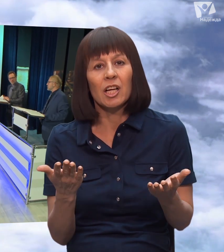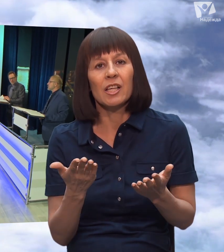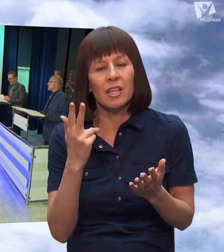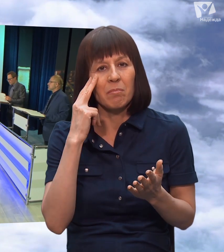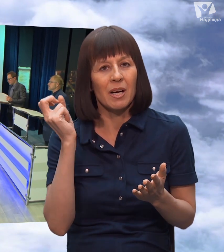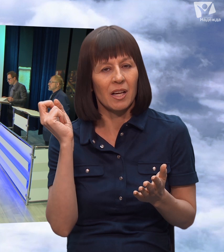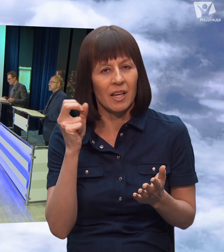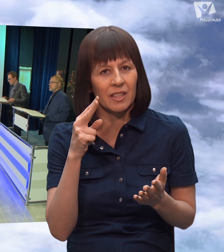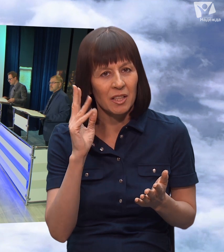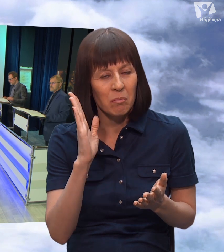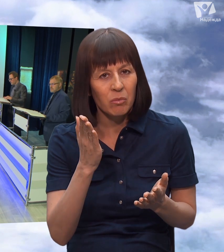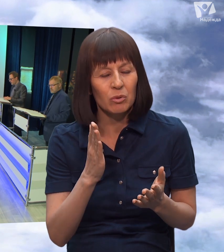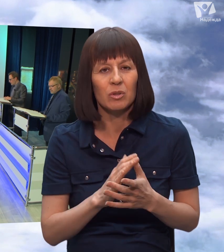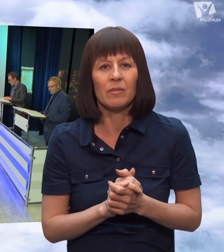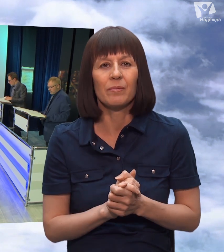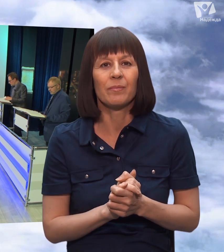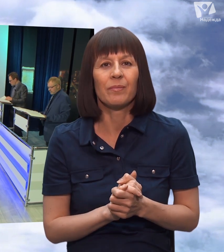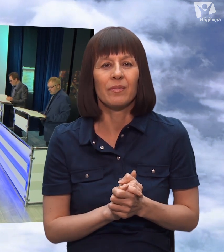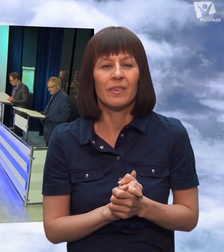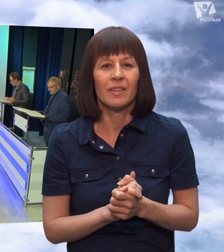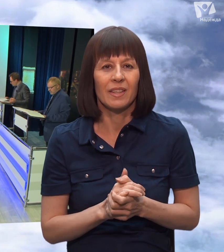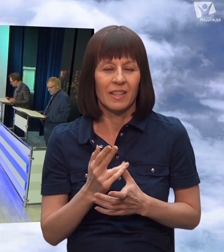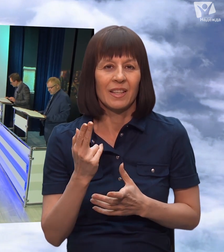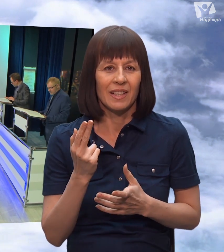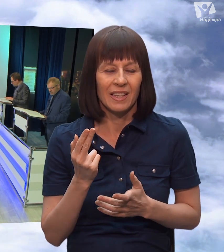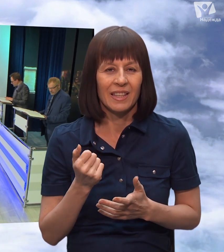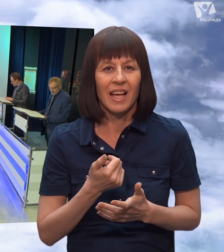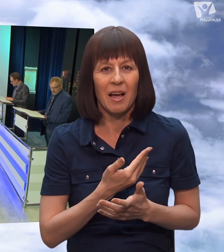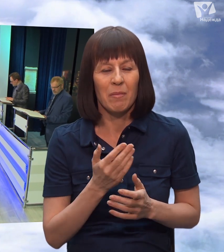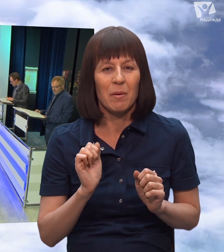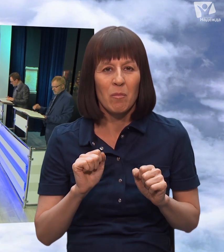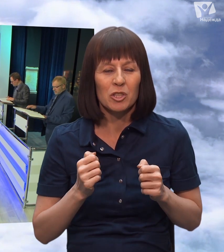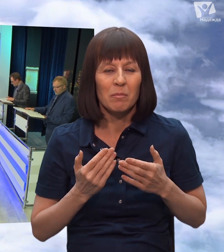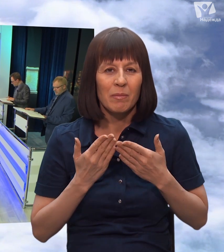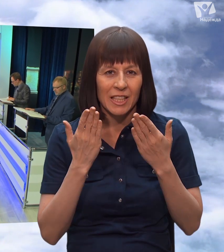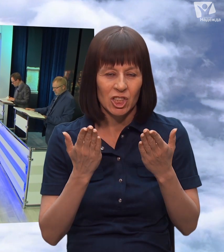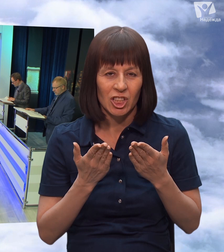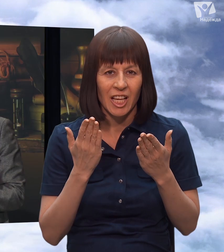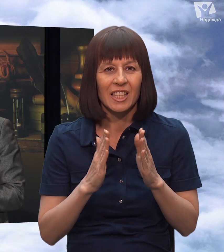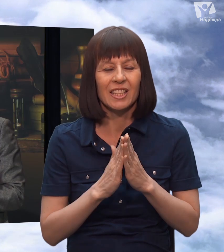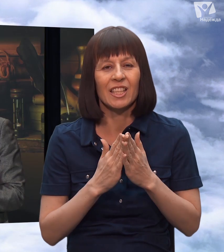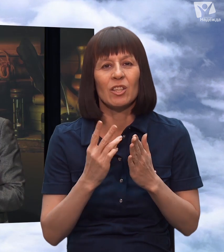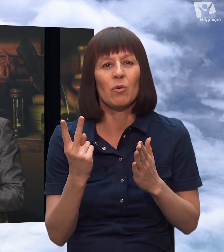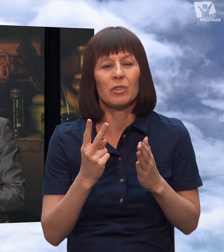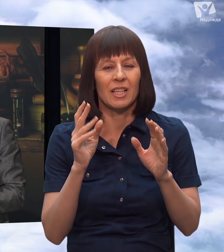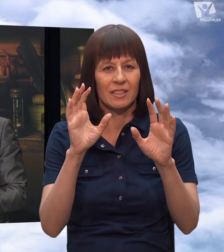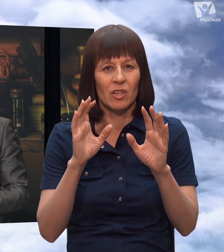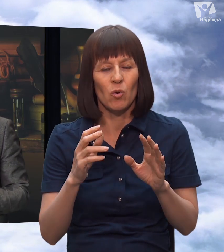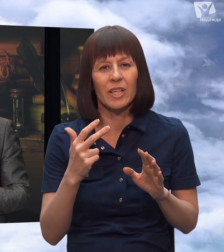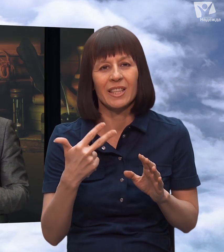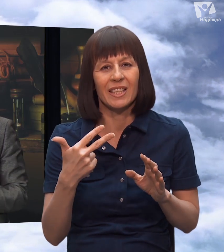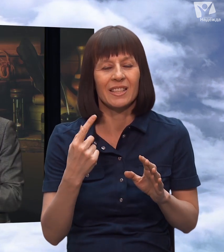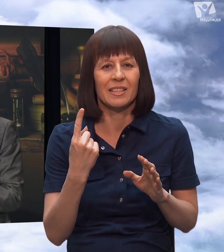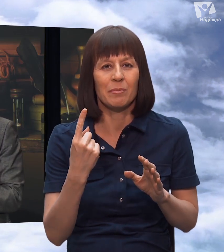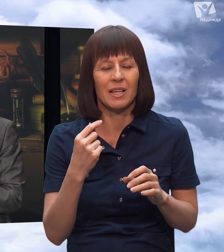божий спасибо да мы можем с вами прочесть из книги второзакония 31